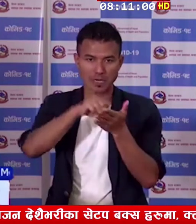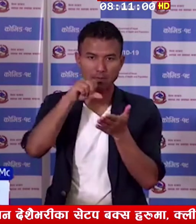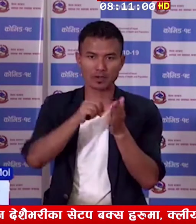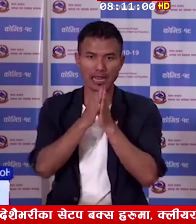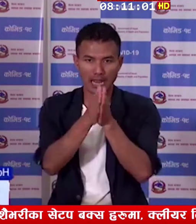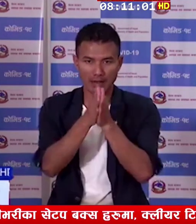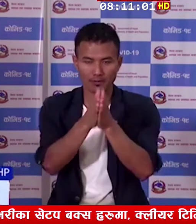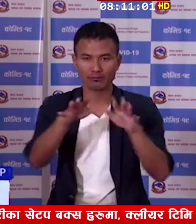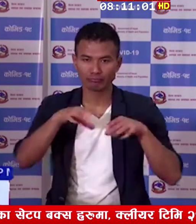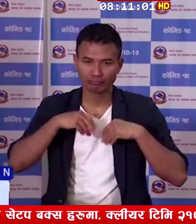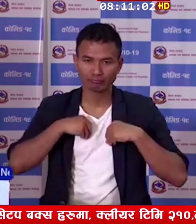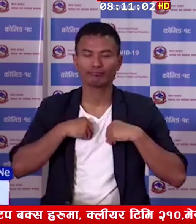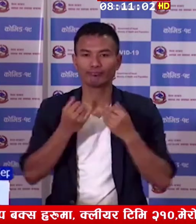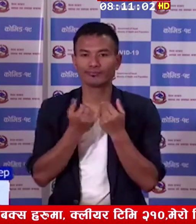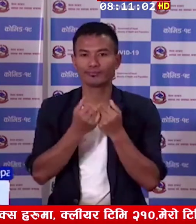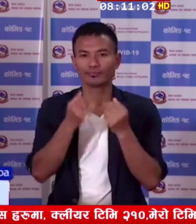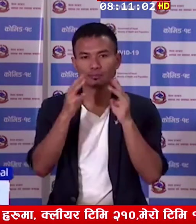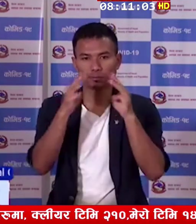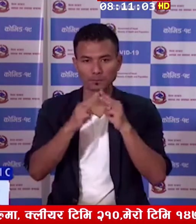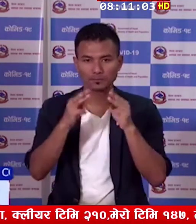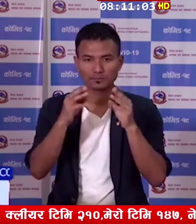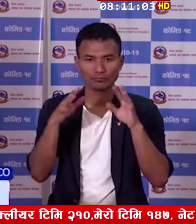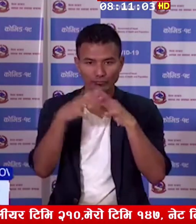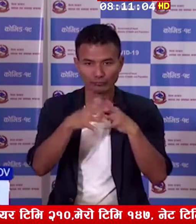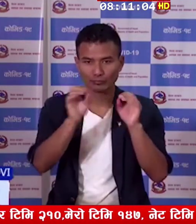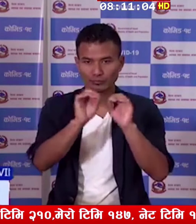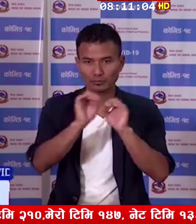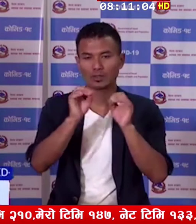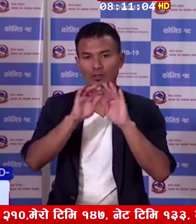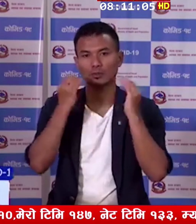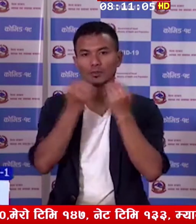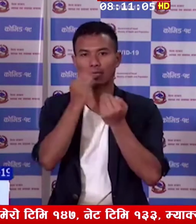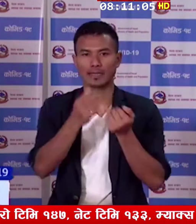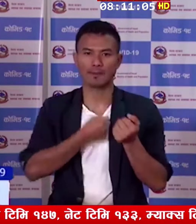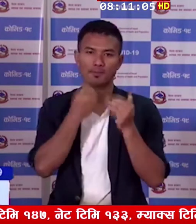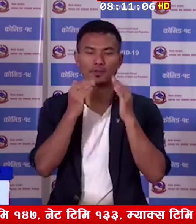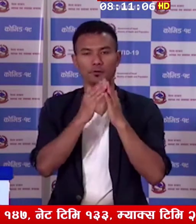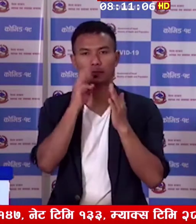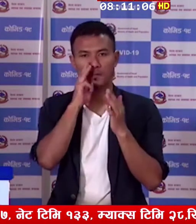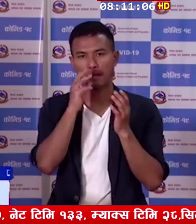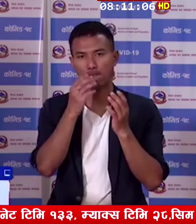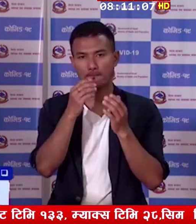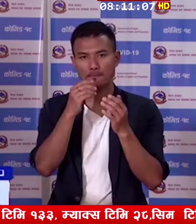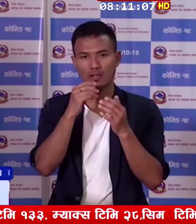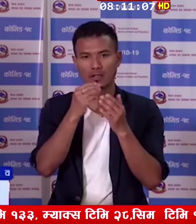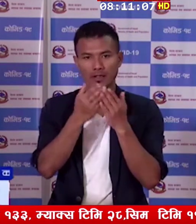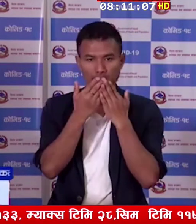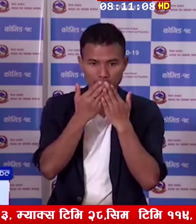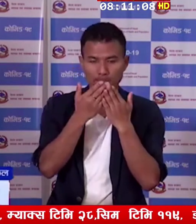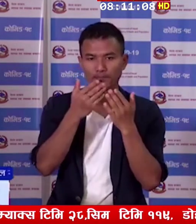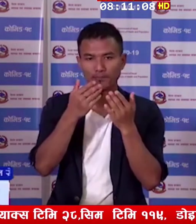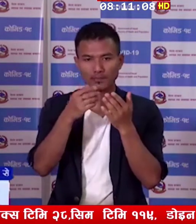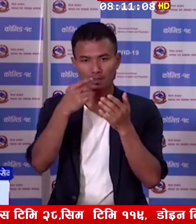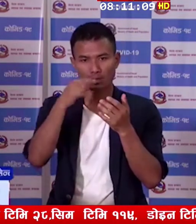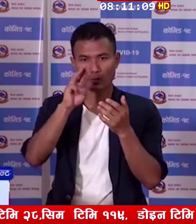छन्। उनले ईदका क्रममा आयोगको अपीललाई मानेर सबै मुस्लिम समुदायले घरमै नमाज पढ्नु पर्ने